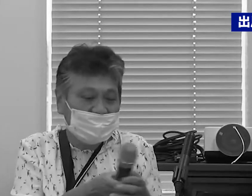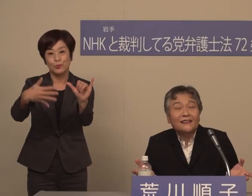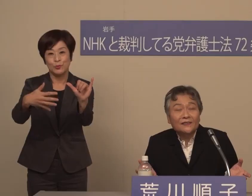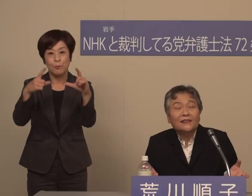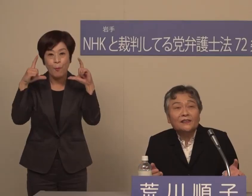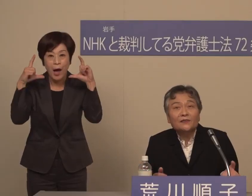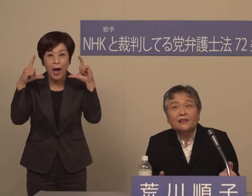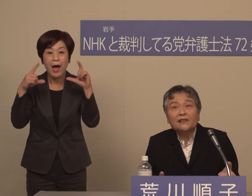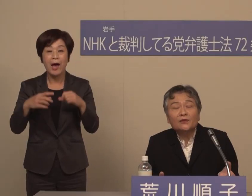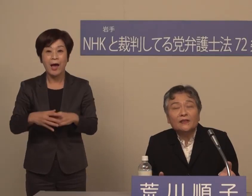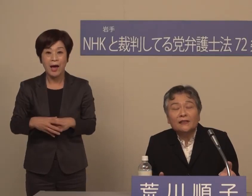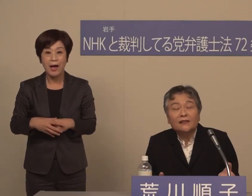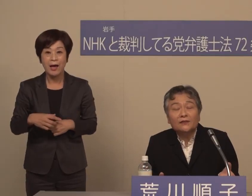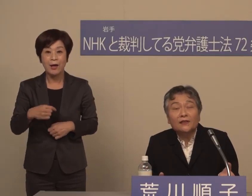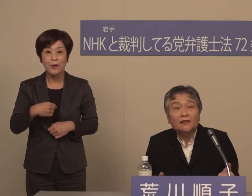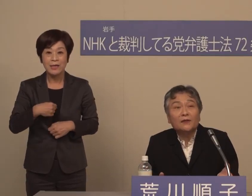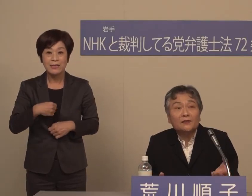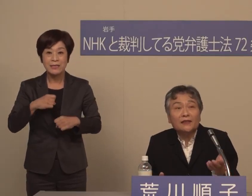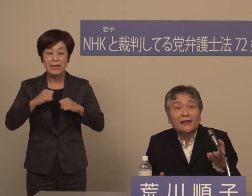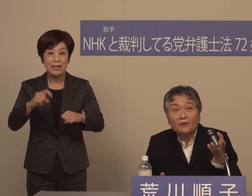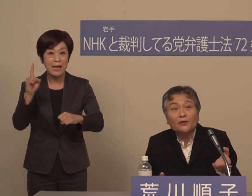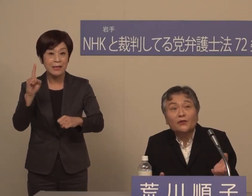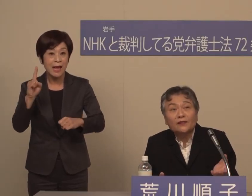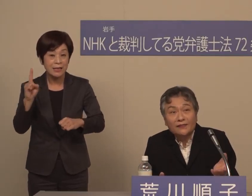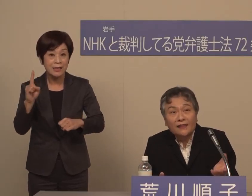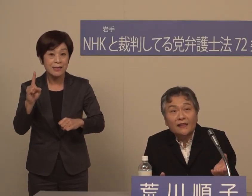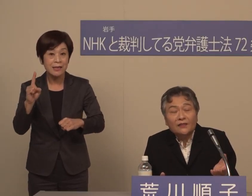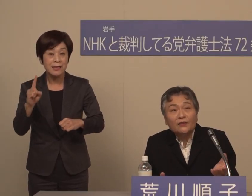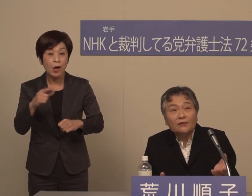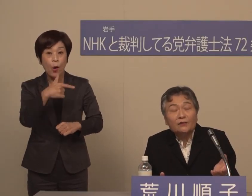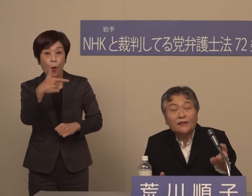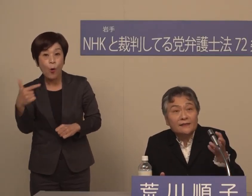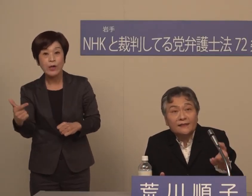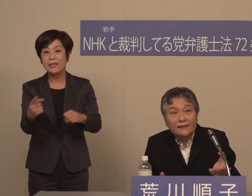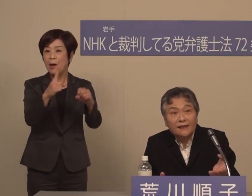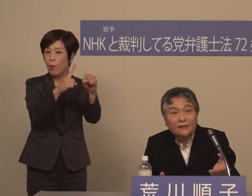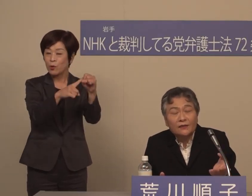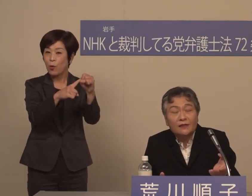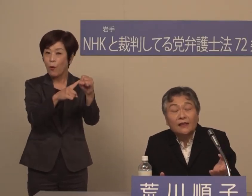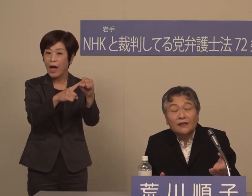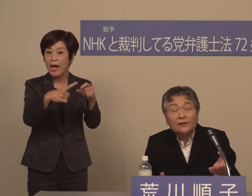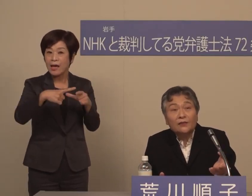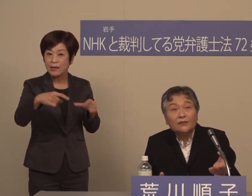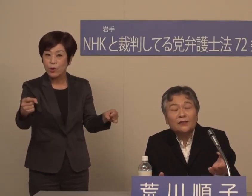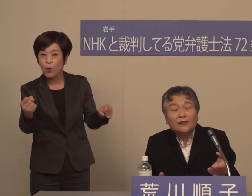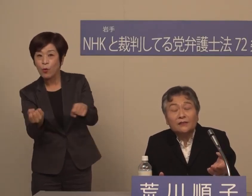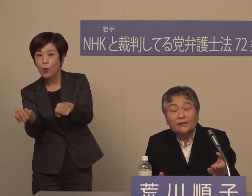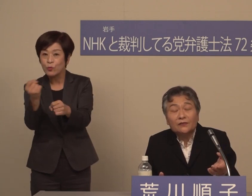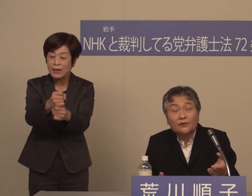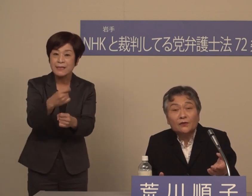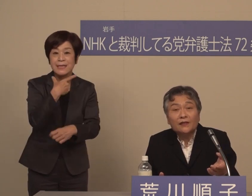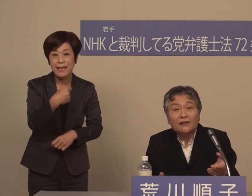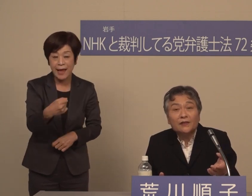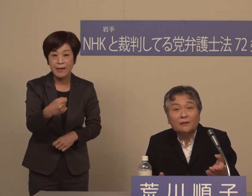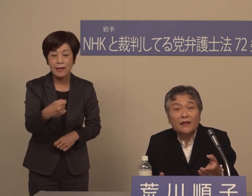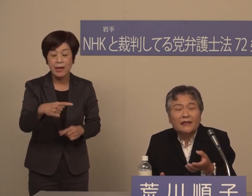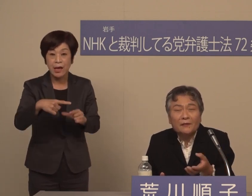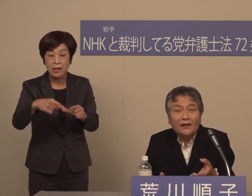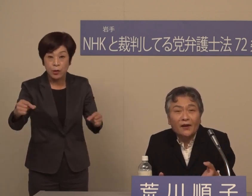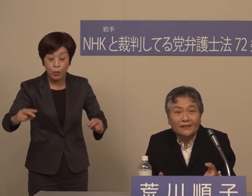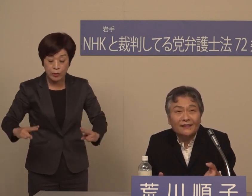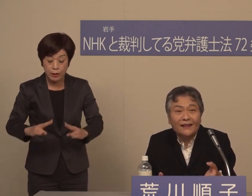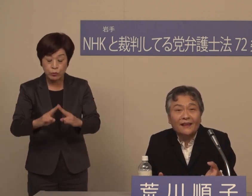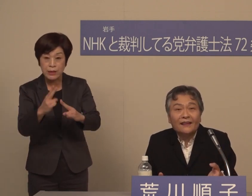です私は何をしたいかといったら今いうた大北ようですね日本を孵化させたいそして日本人乗りえねー